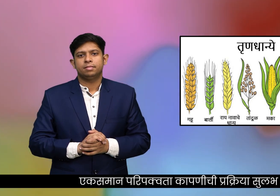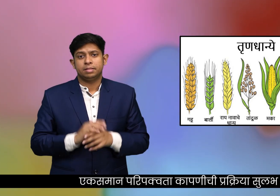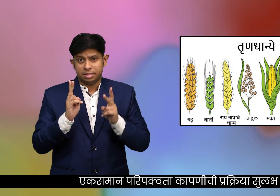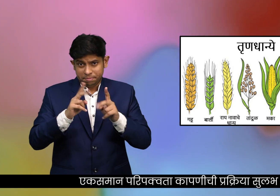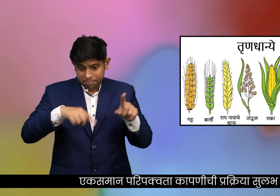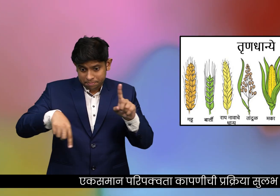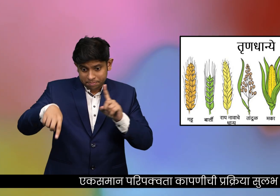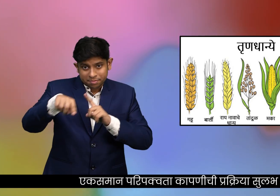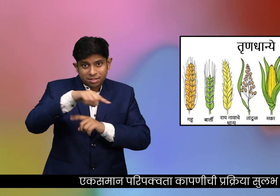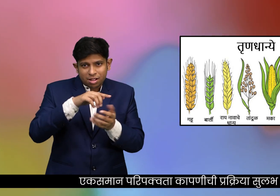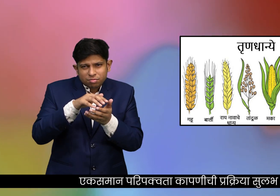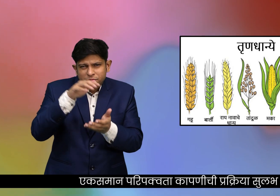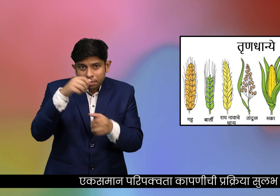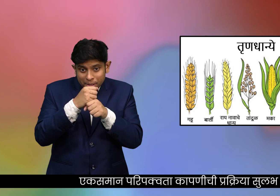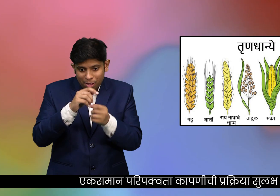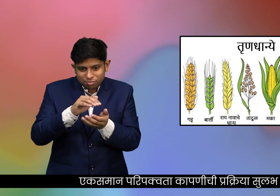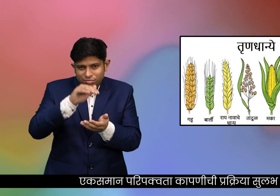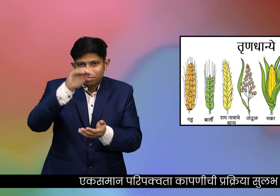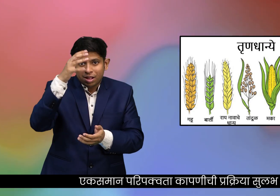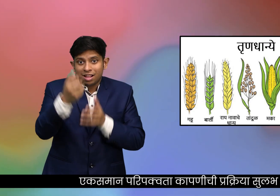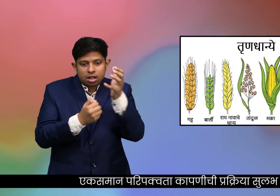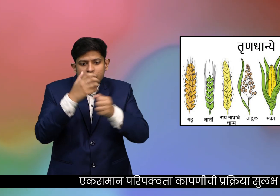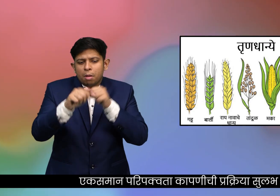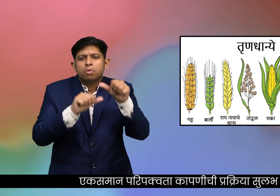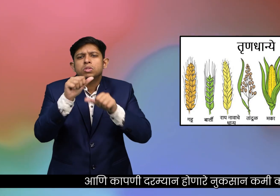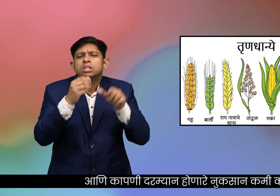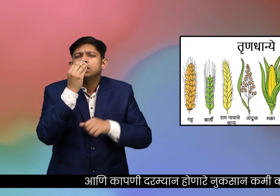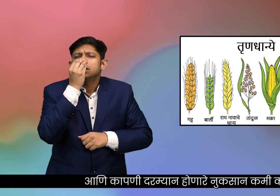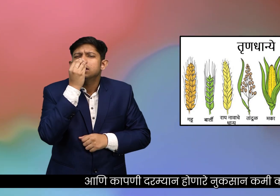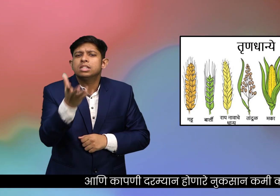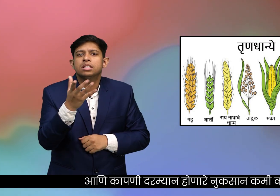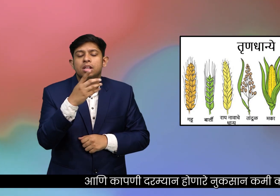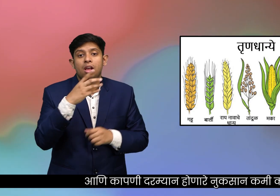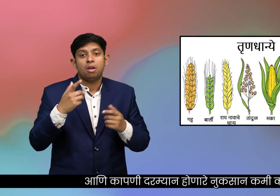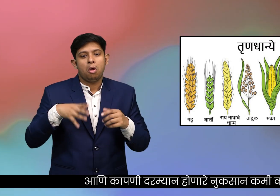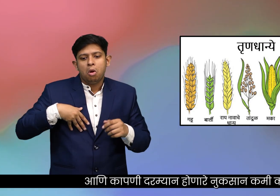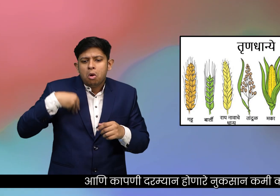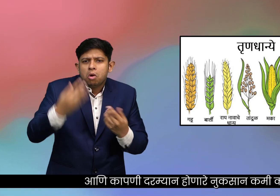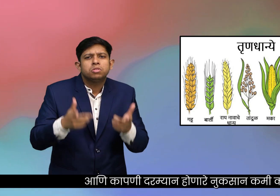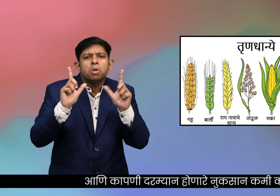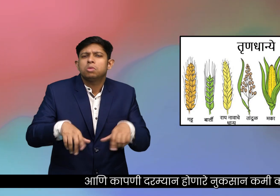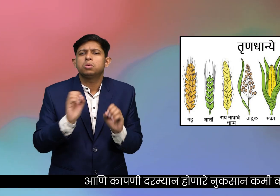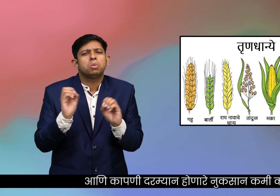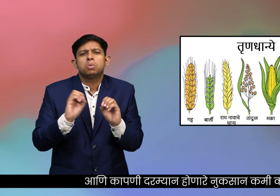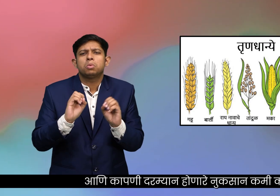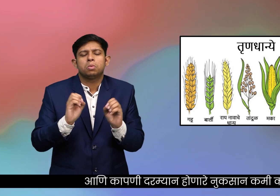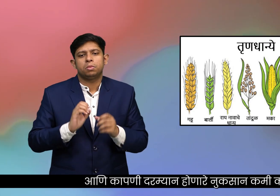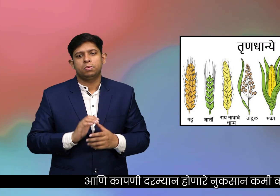एकसमान परिपक्वता कापणीची प्रक्रिया सुलभ करते आणि कापणी दरम्यान होणारे नुकसानही कमी